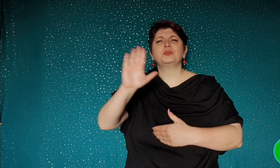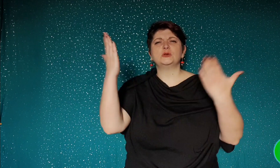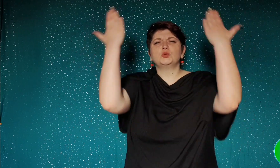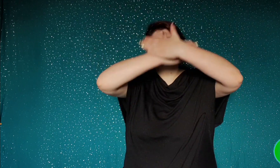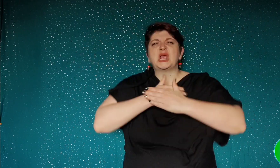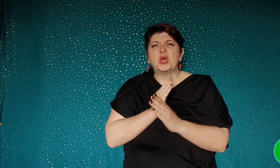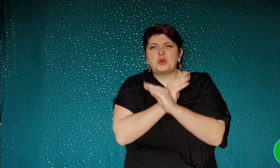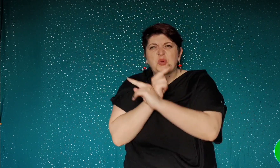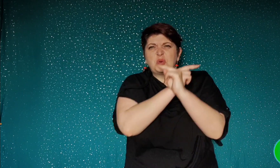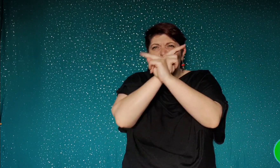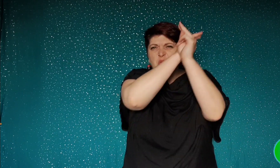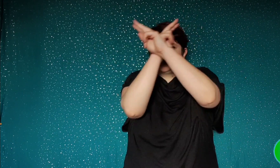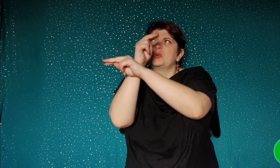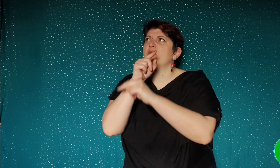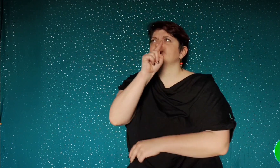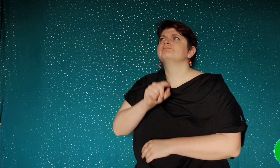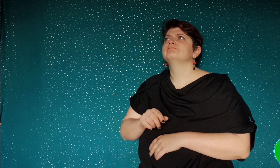Des papillons de nuit, dit Louis.